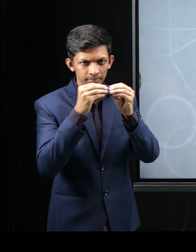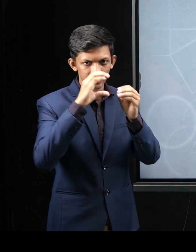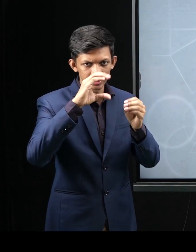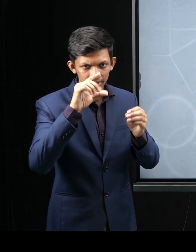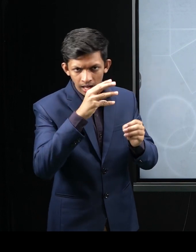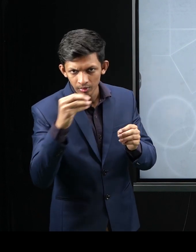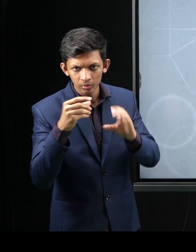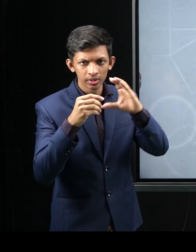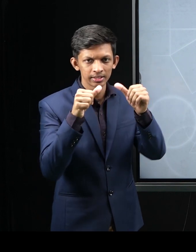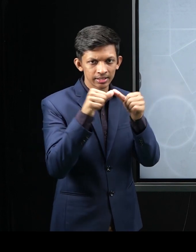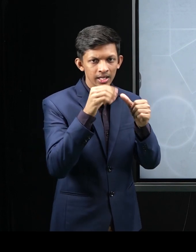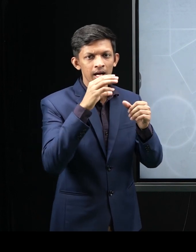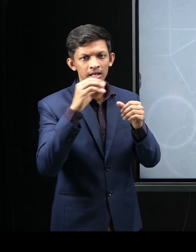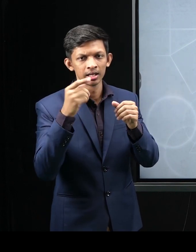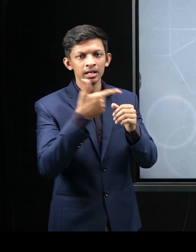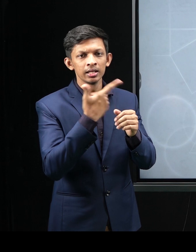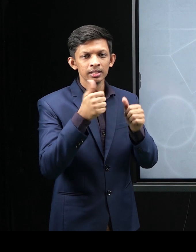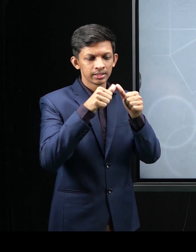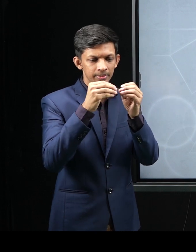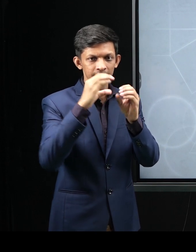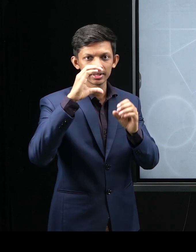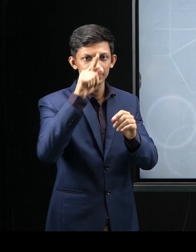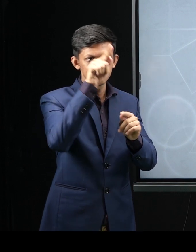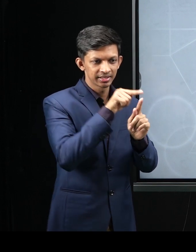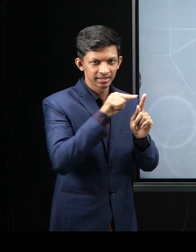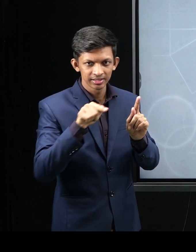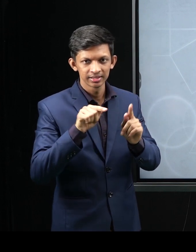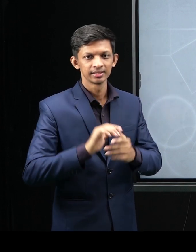బిందువులను కలపడం ద్వారా ట్రయాంగిల్ డీఈఎఫ్ ఏర్పడుతుంది.